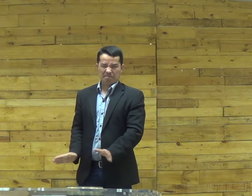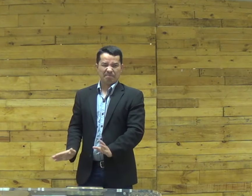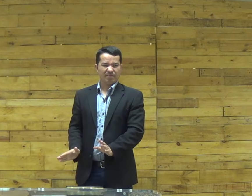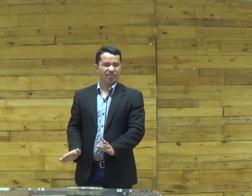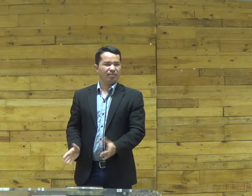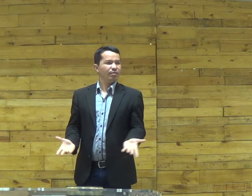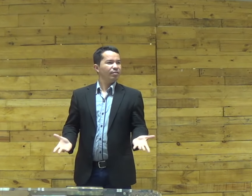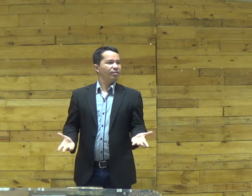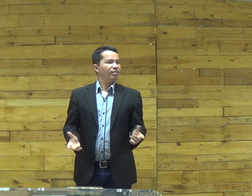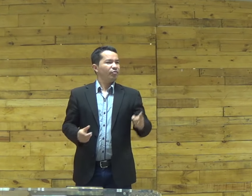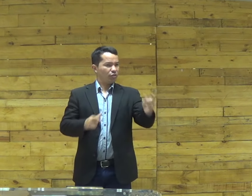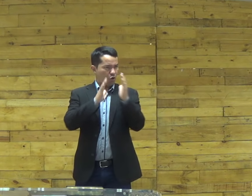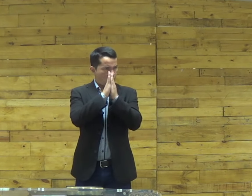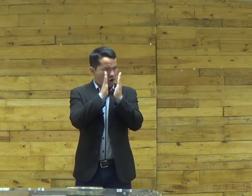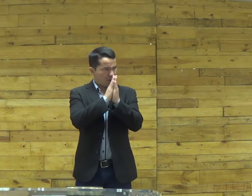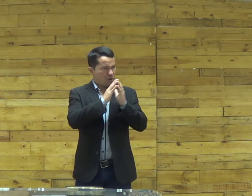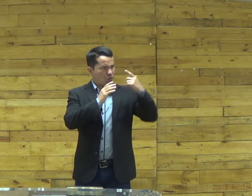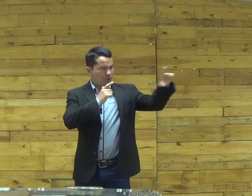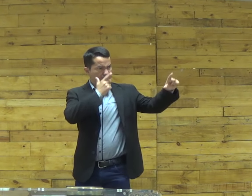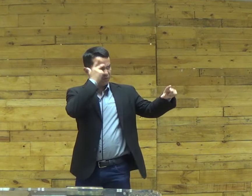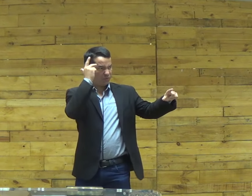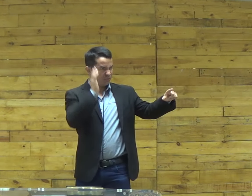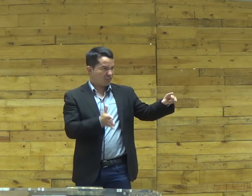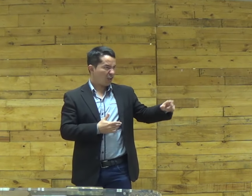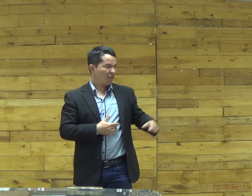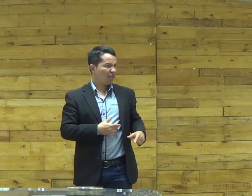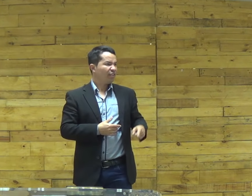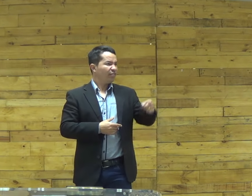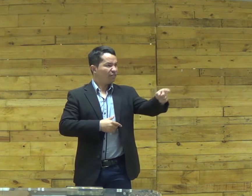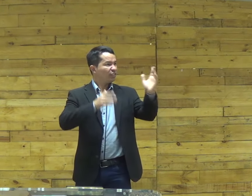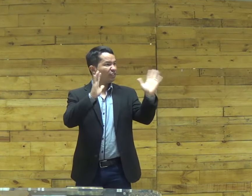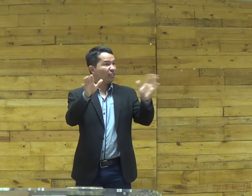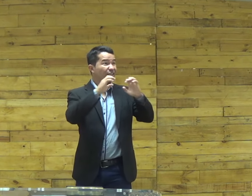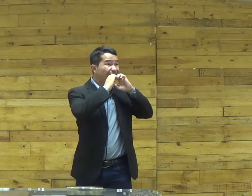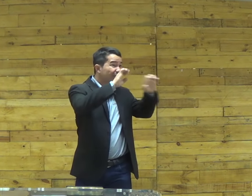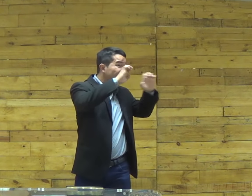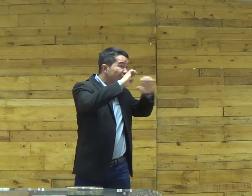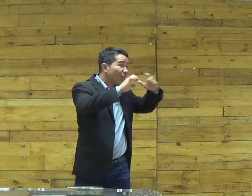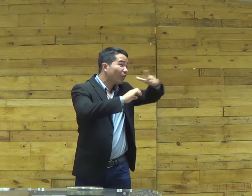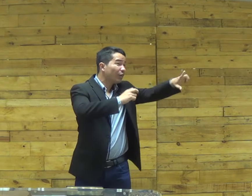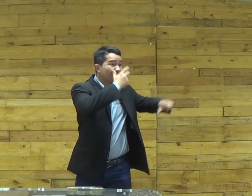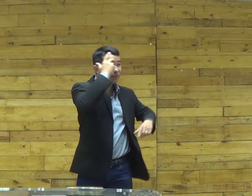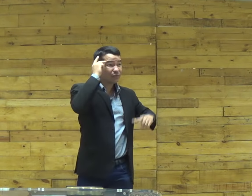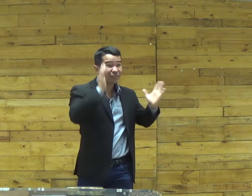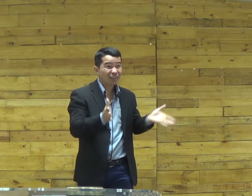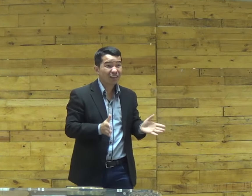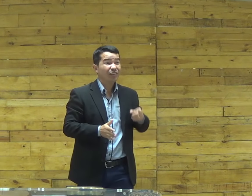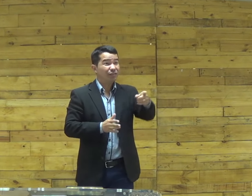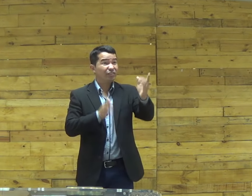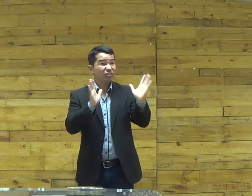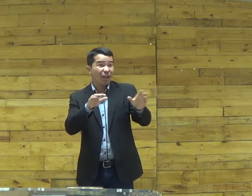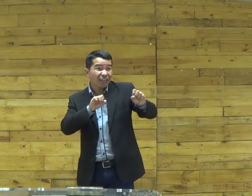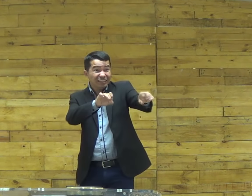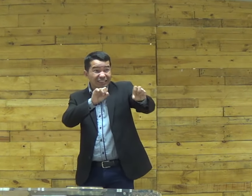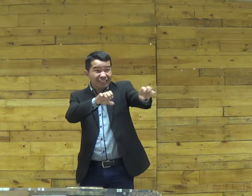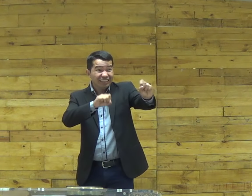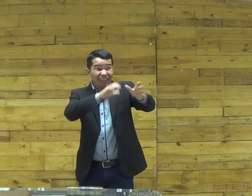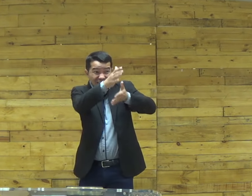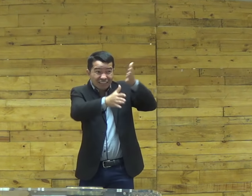dinheiro. Ah, vou guardar. Já orou pedindo para que Deus te mostrasse o que você deveria fazer? Já orou para que